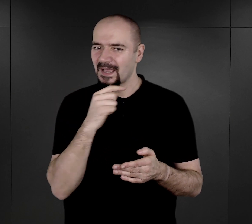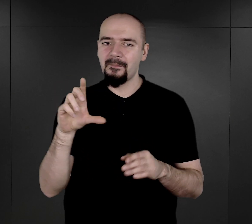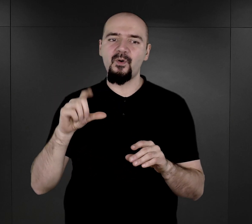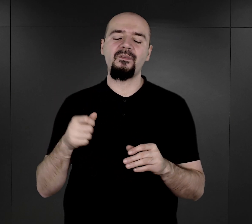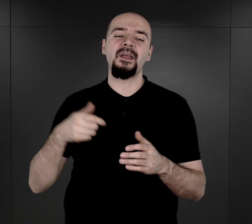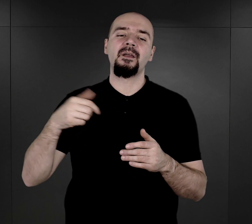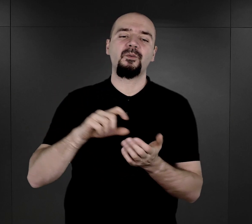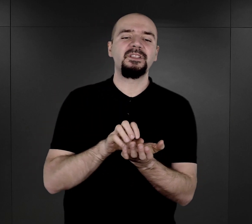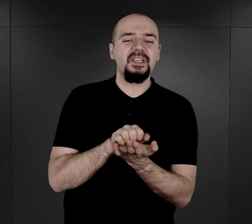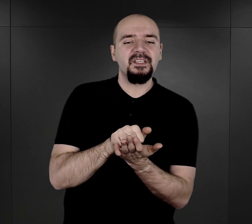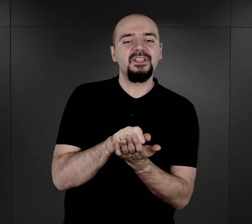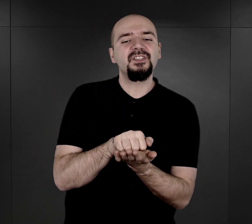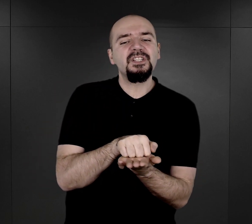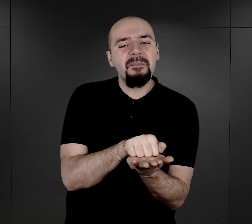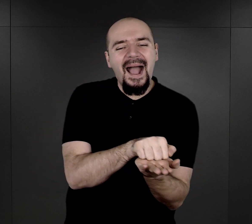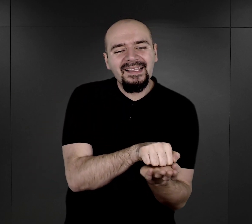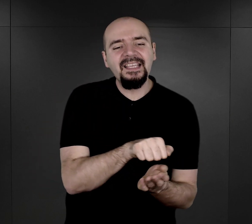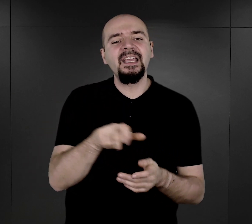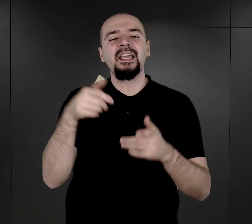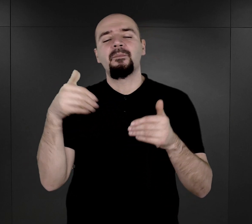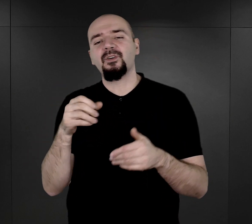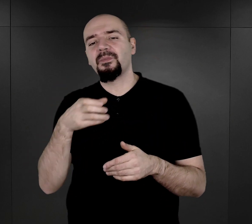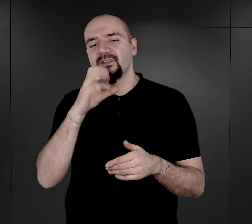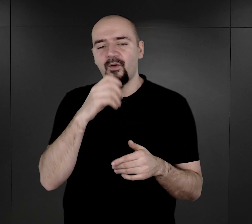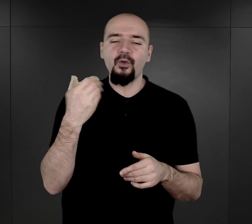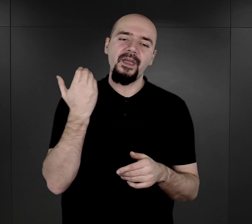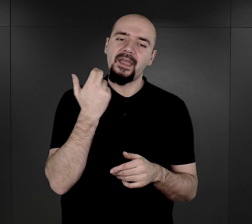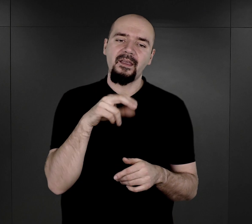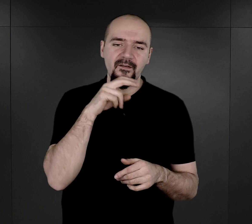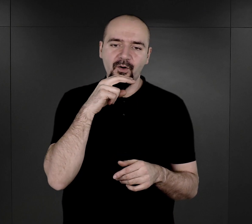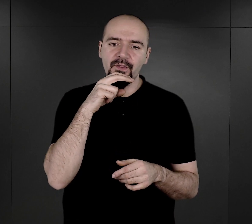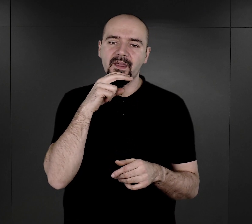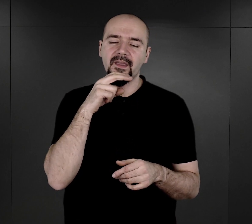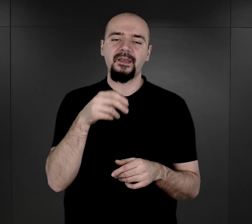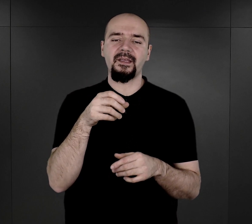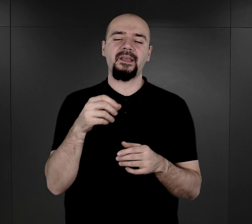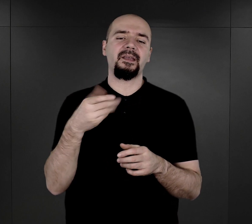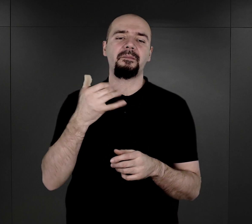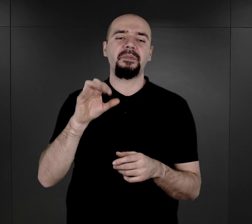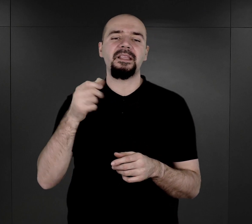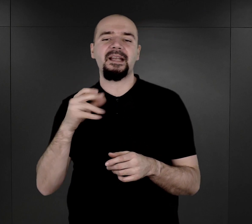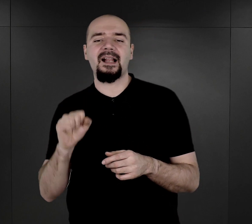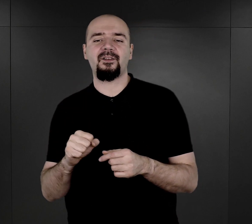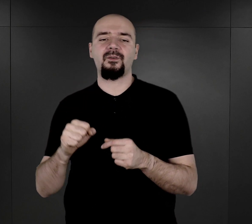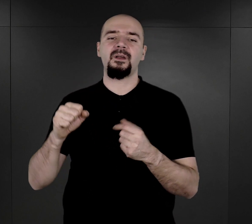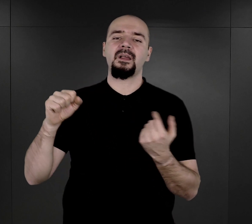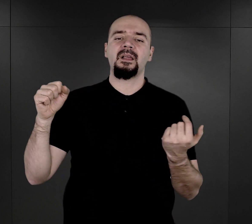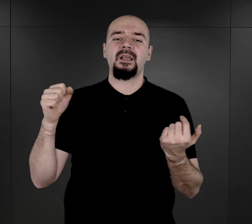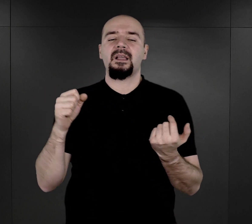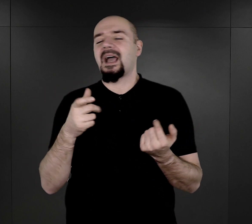mogli kupić wodę mineralną matonii. Produkty dla osób wycieńczonych i głodujących nie mające